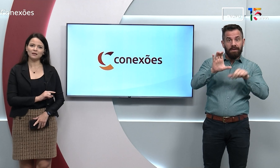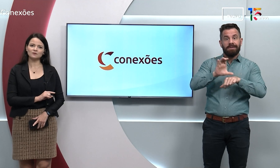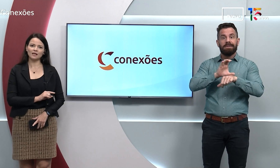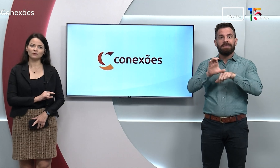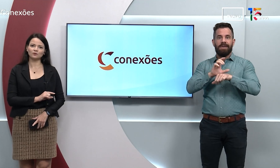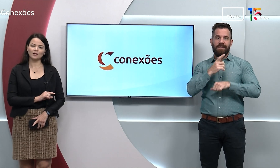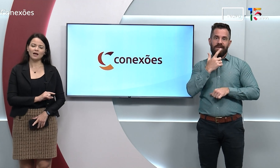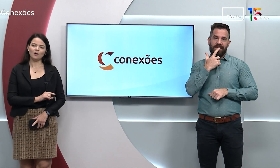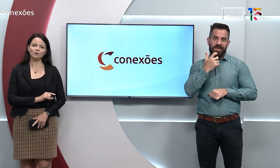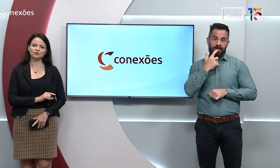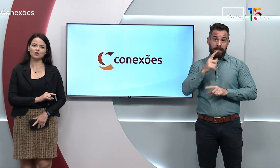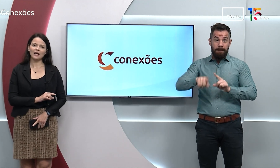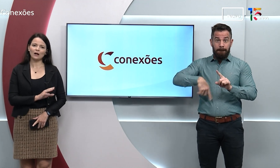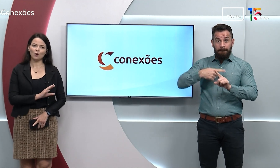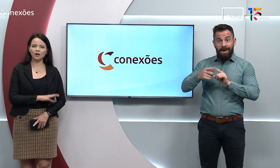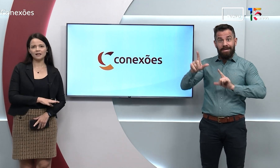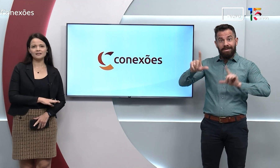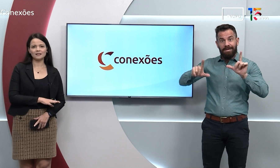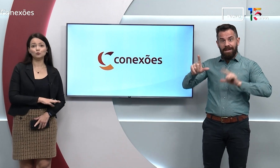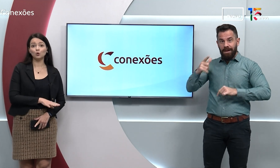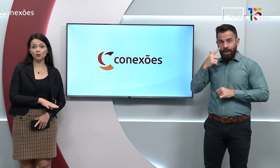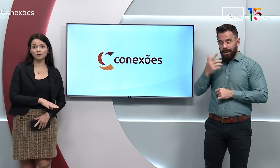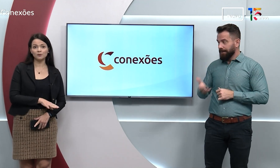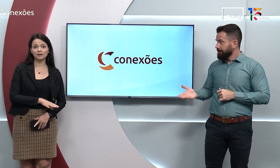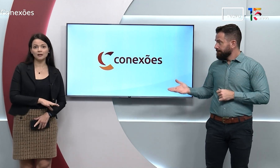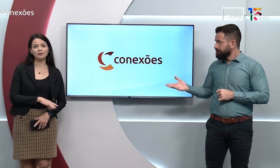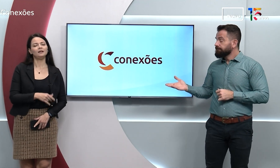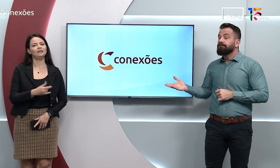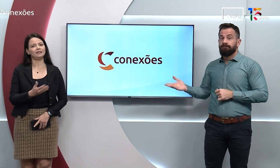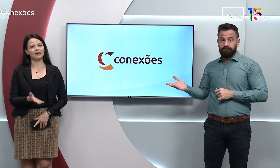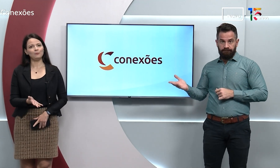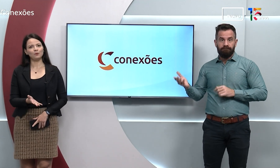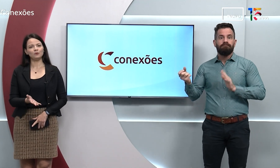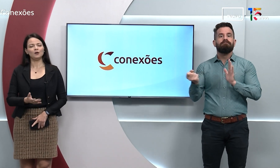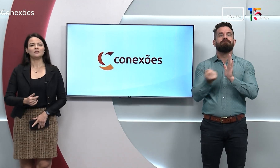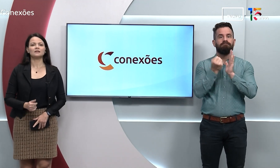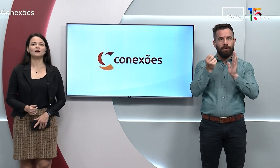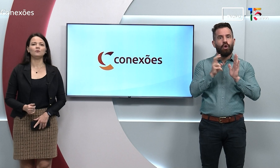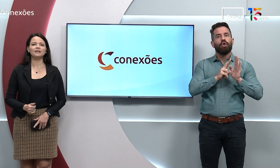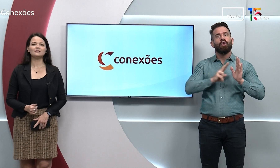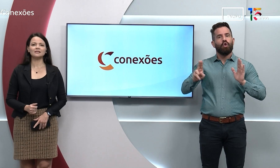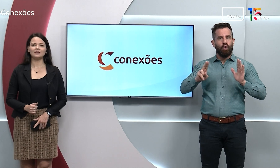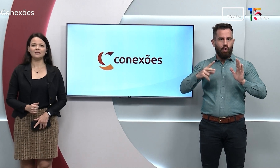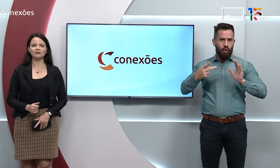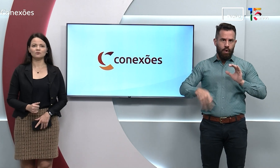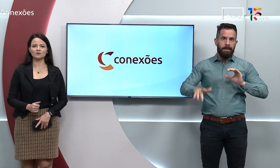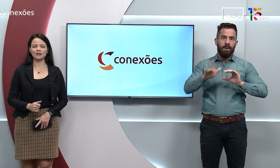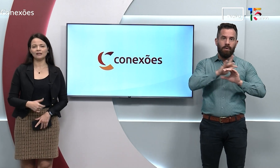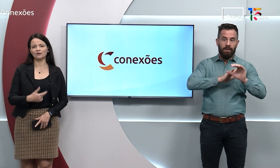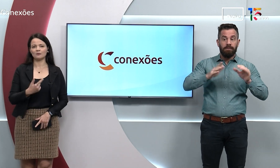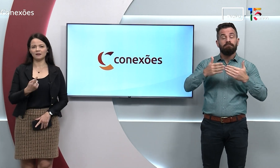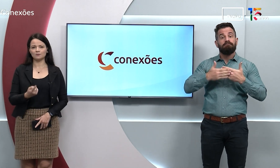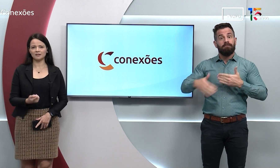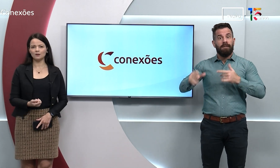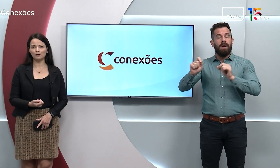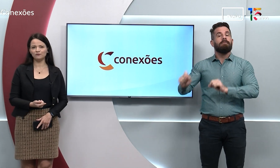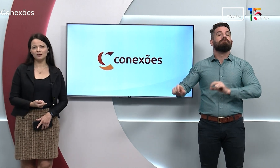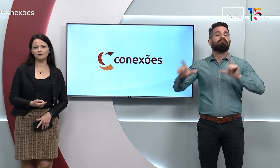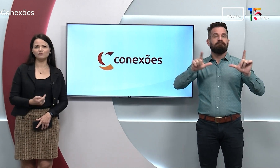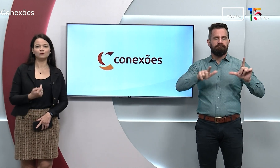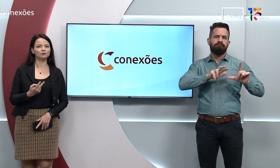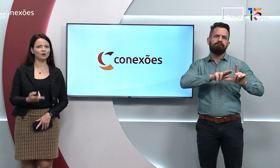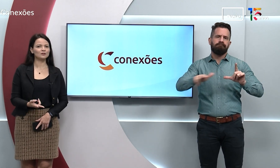tela bem no centro, onde agora está o nome do programa e daqui a pouco serão inseridos a nossa participação